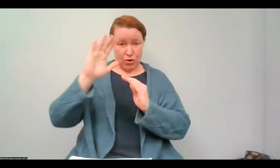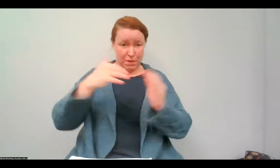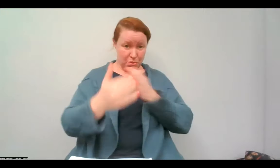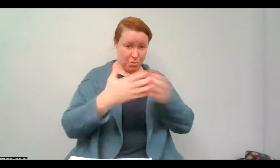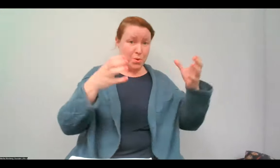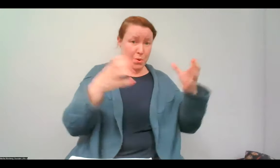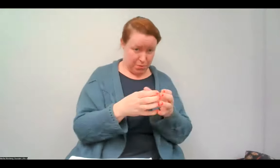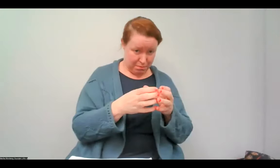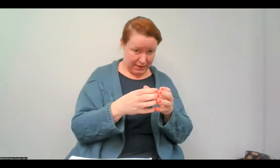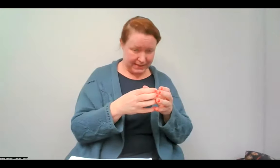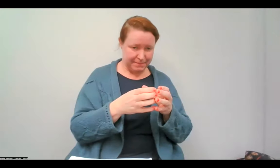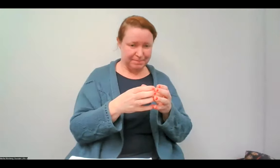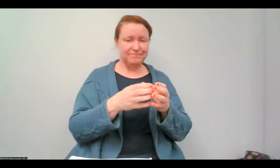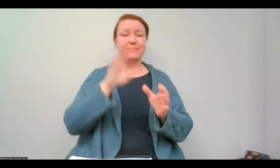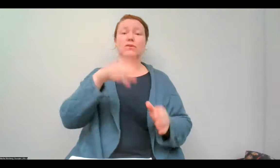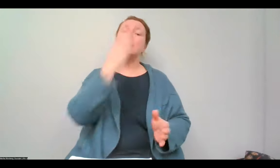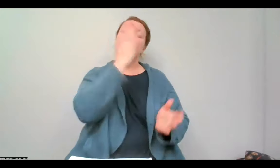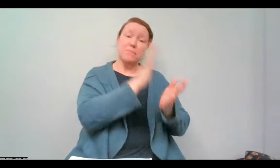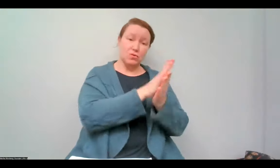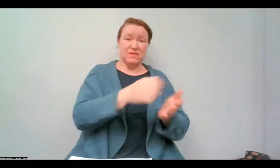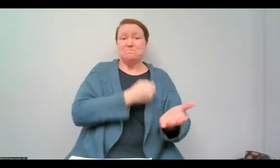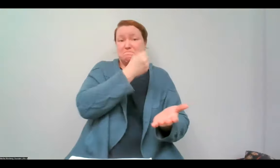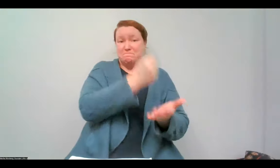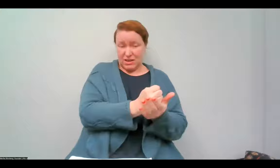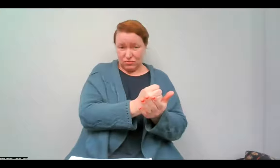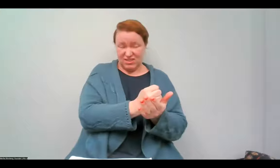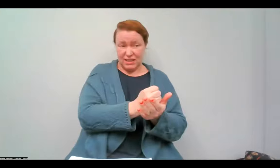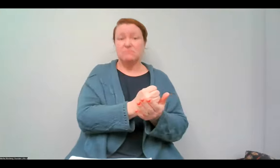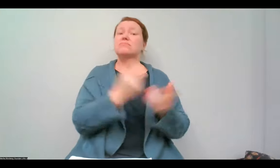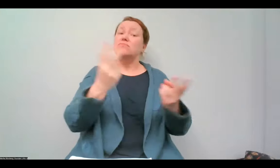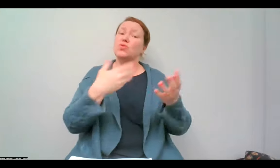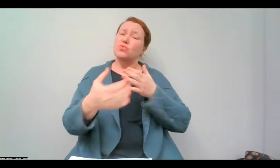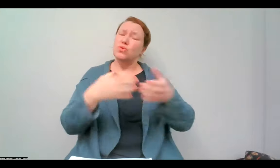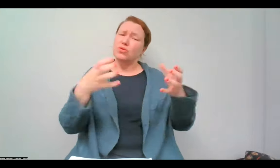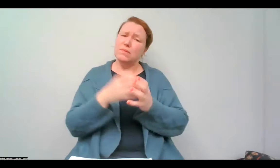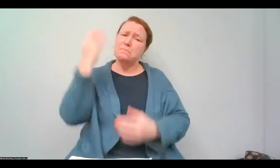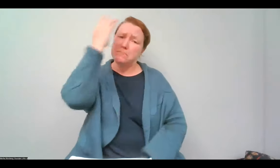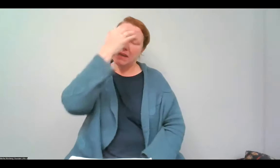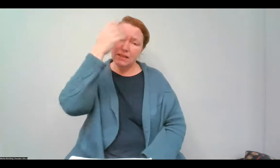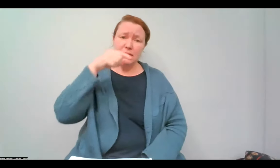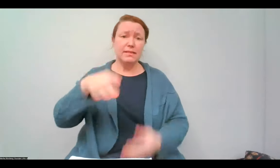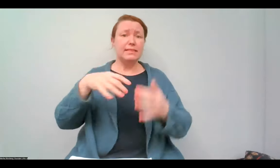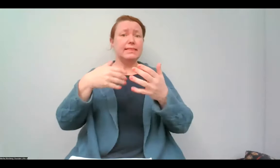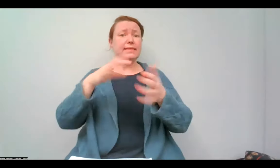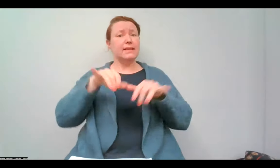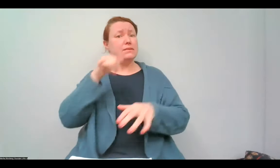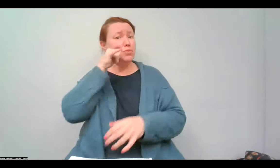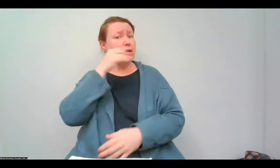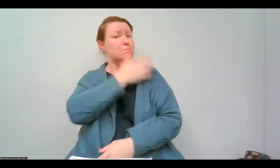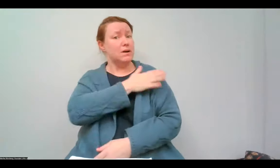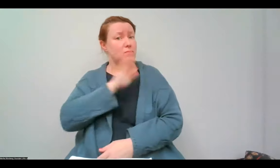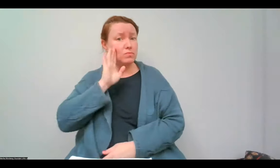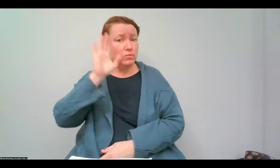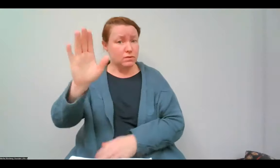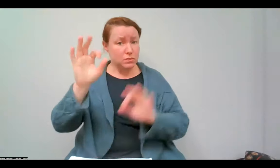Eli sosiaali- ja terveysministeriön työryhmän työstä kerron teille. Eli tammikuussa perustettiin työryhmä